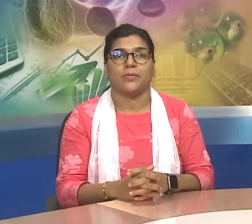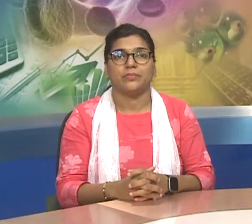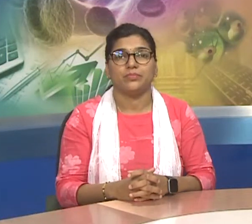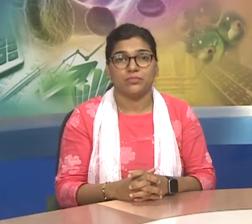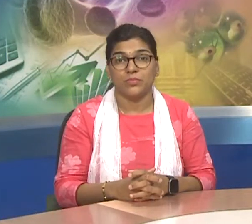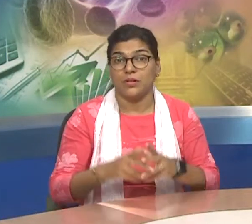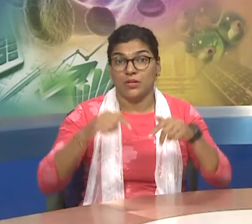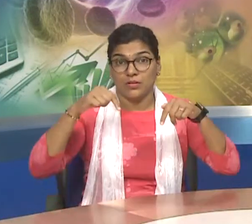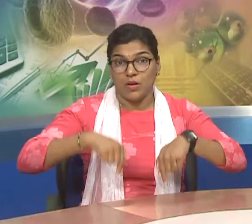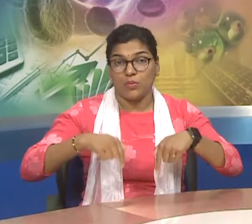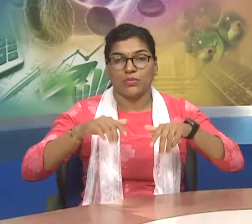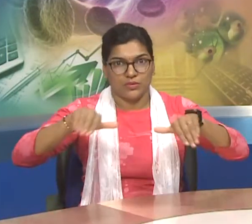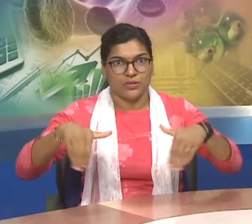Let us continue after the break.